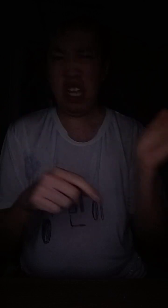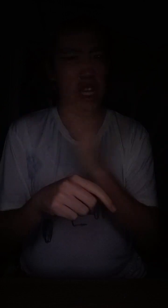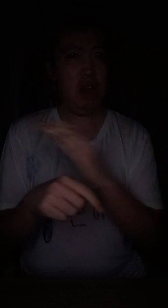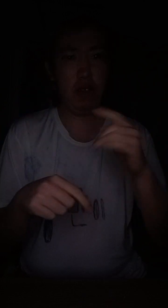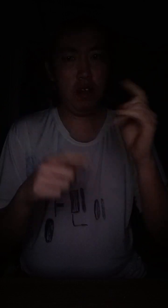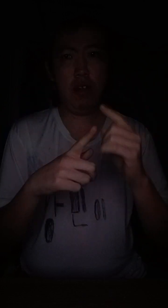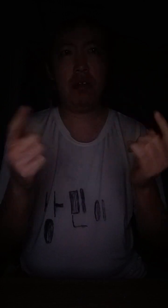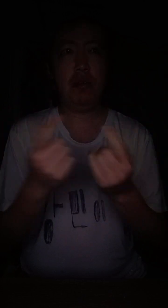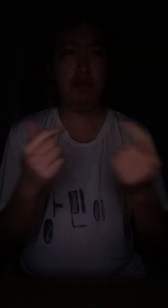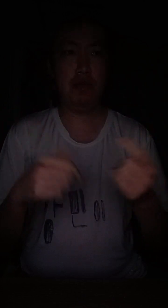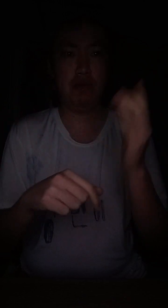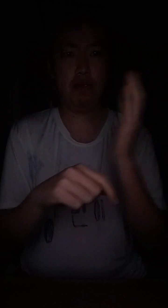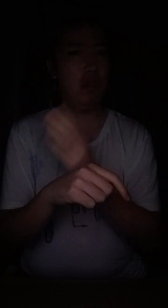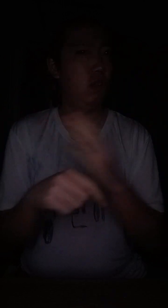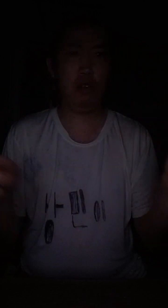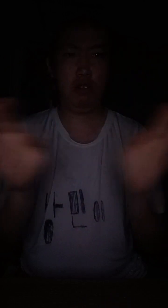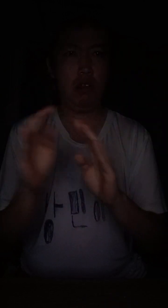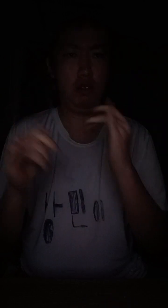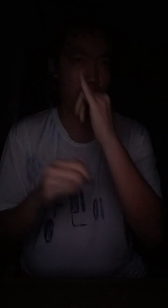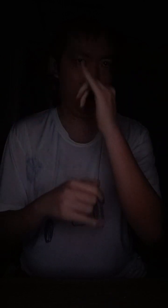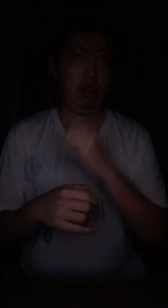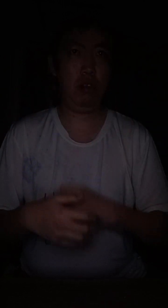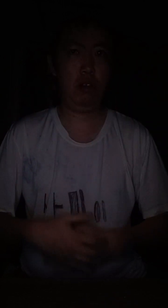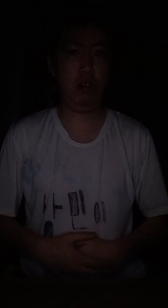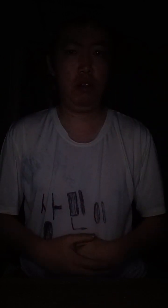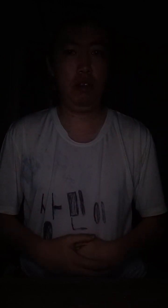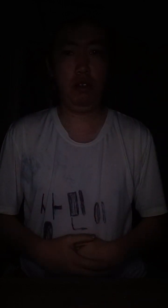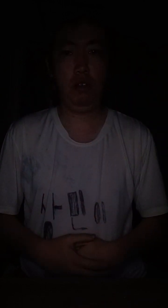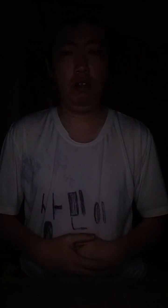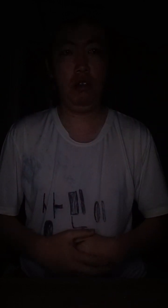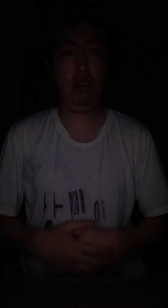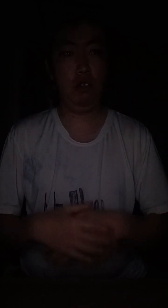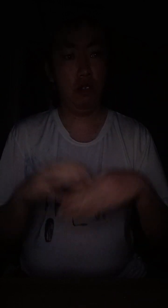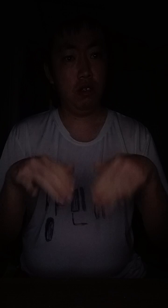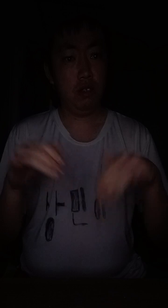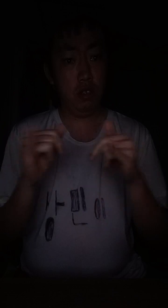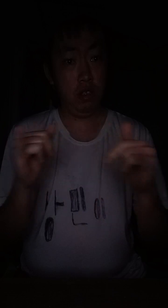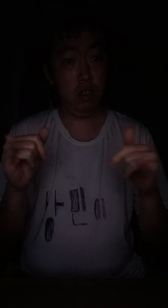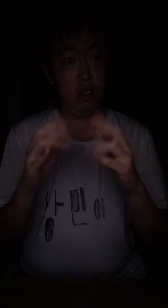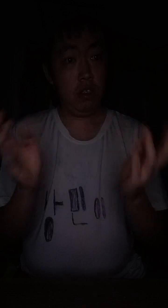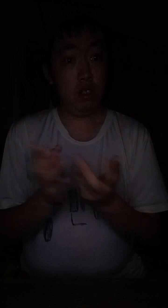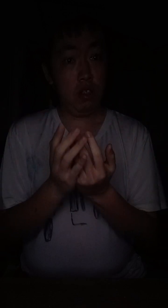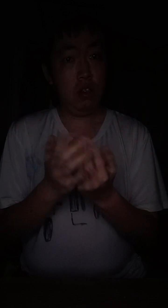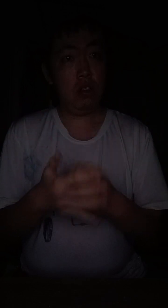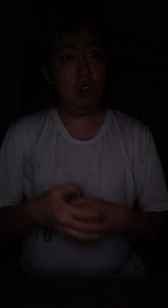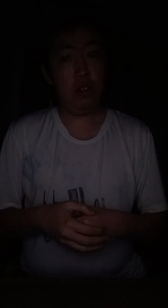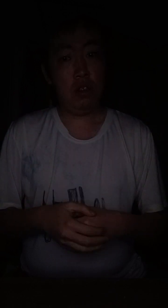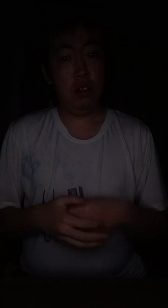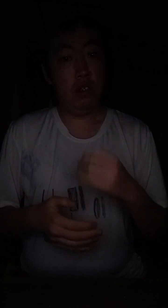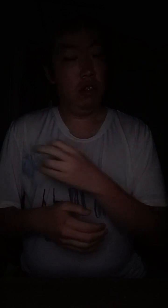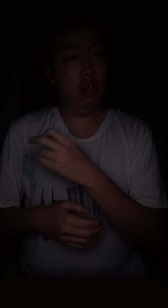않다며 해결책을 내놓지 못하고 있습니다. 소규모 어린이 공원이 있어요. 기존에 있는 어린이 놀이시설을 빼야